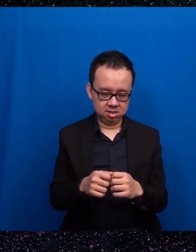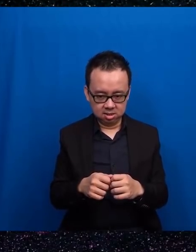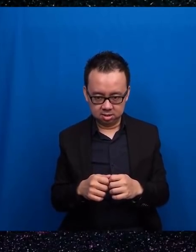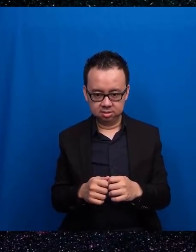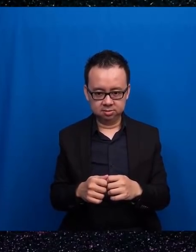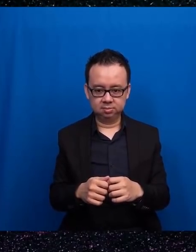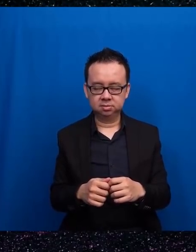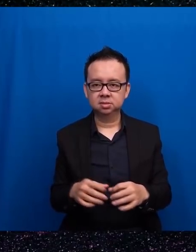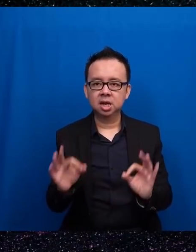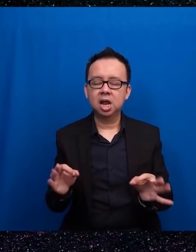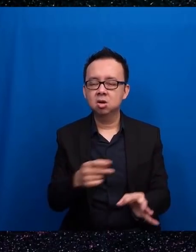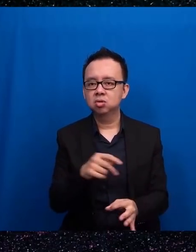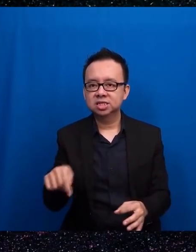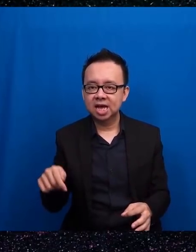wabah.